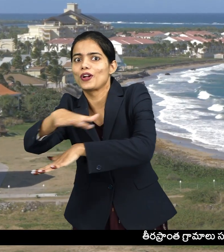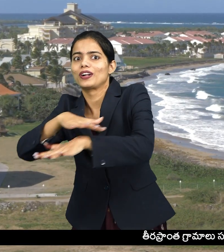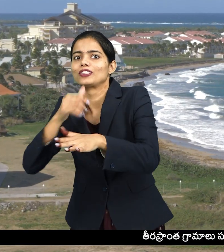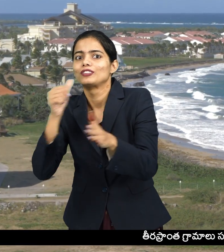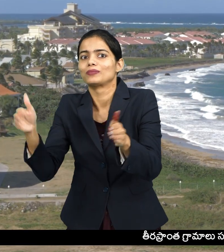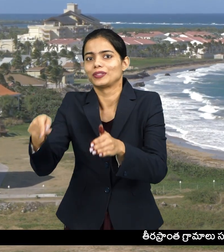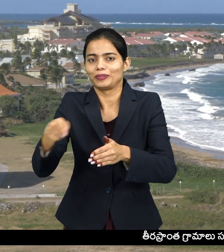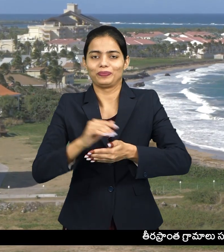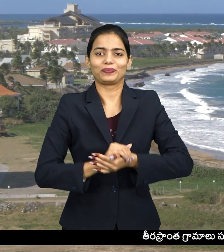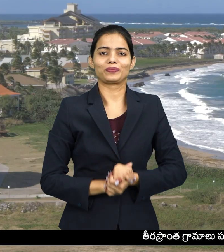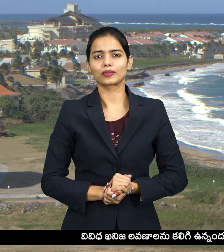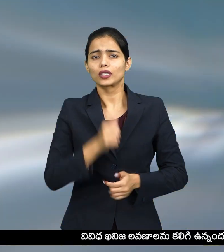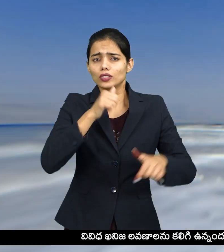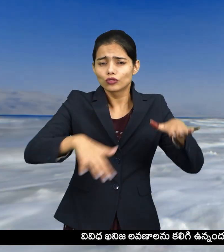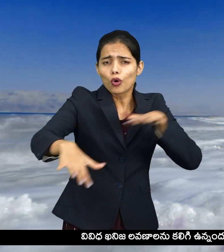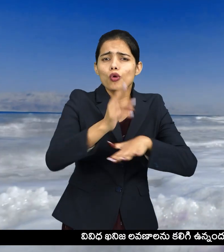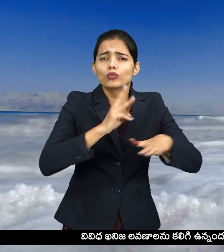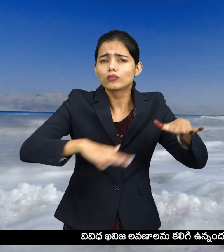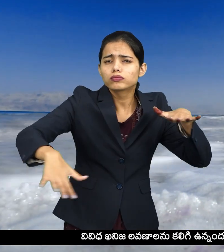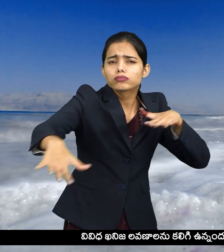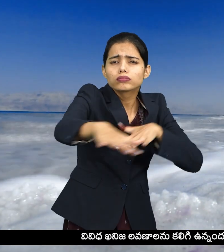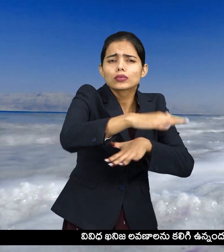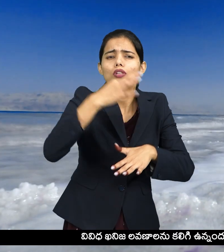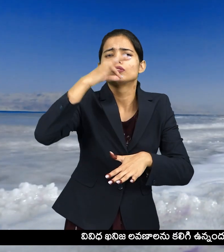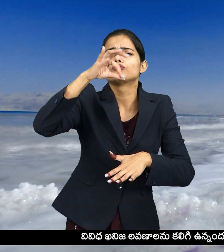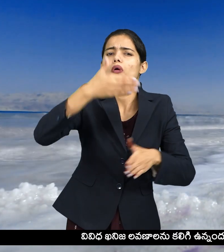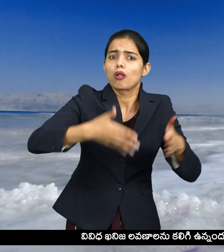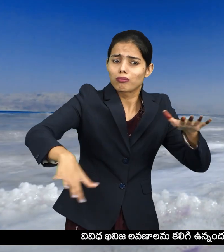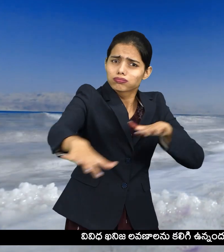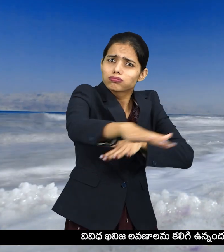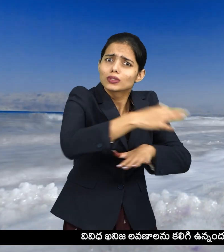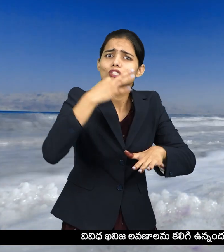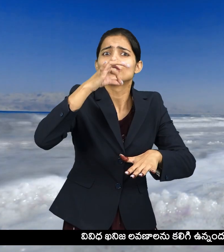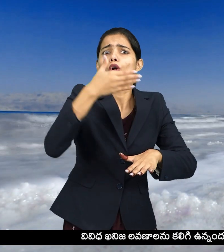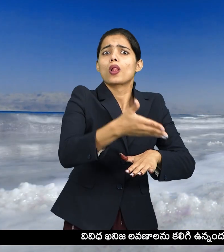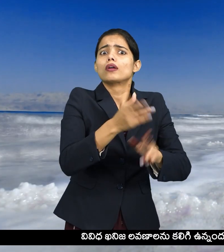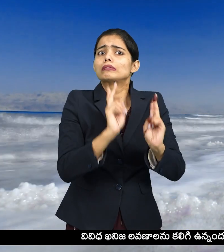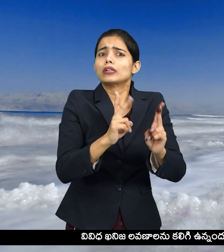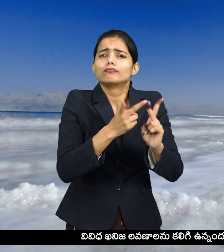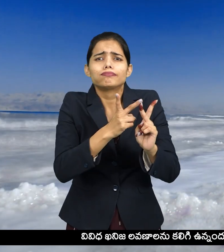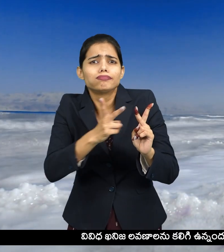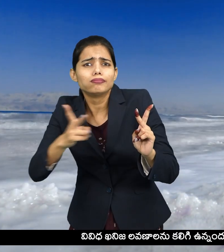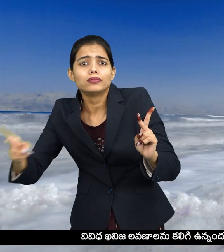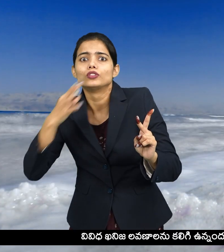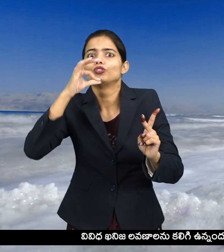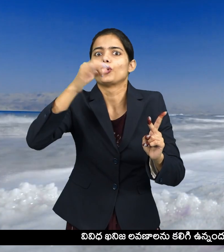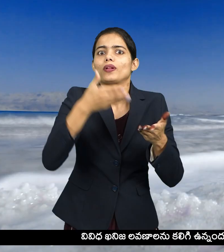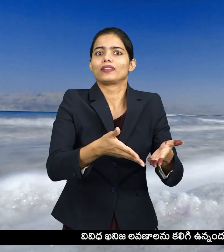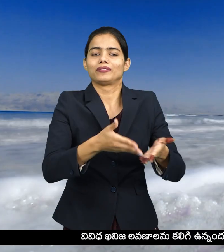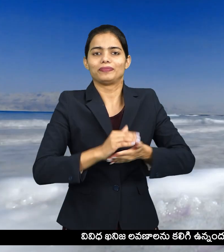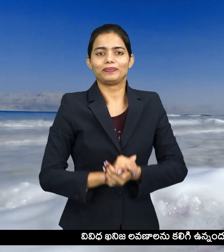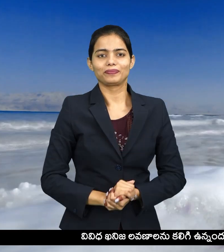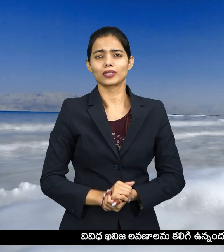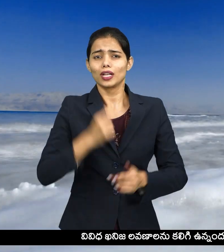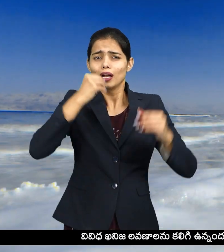వివిధ ఖనిజ లవణాలను కలిగి ఉన్నందున సముద్రపు నీరు ఎల్లప్పుడూ ఉప్పగా